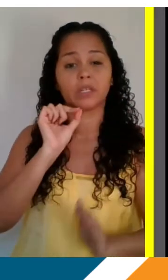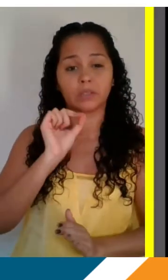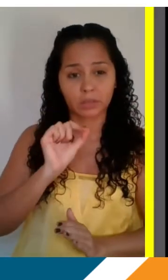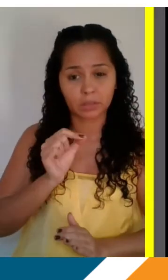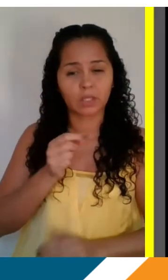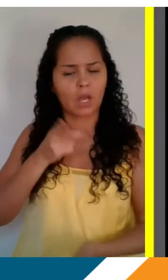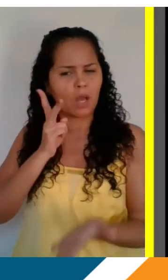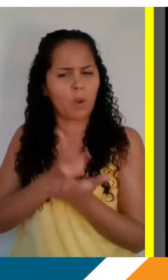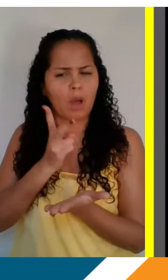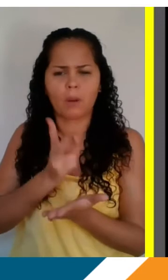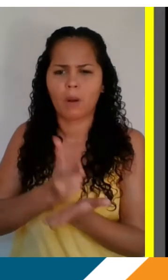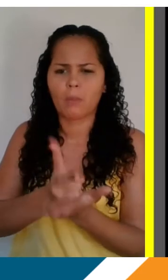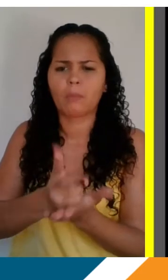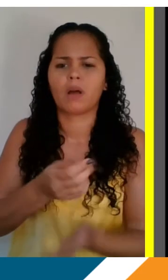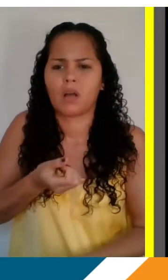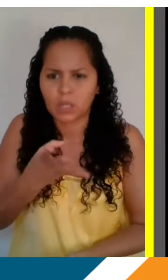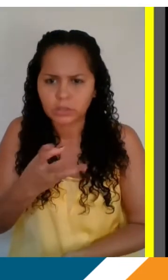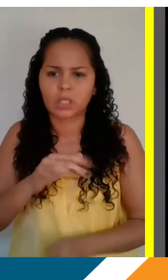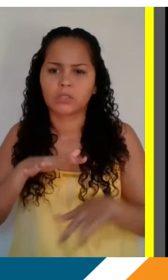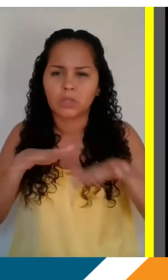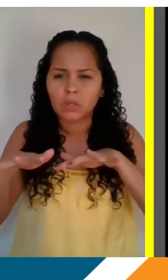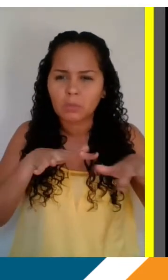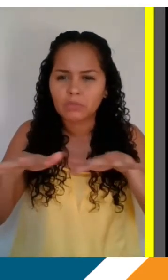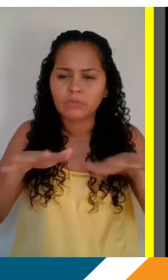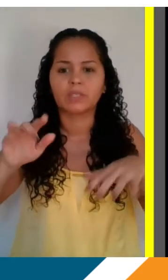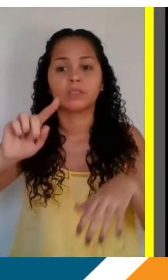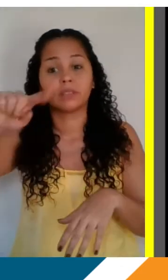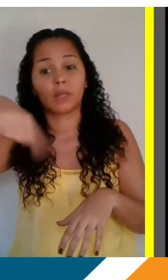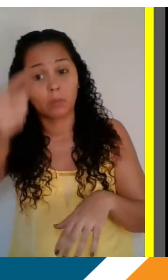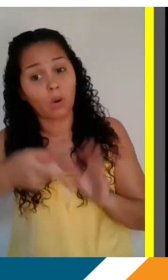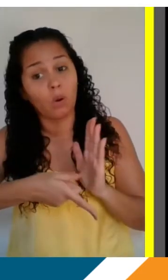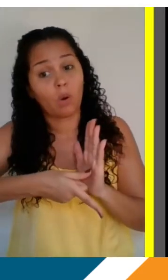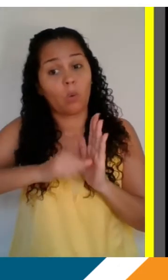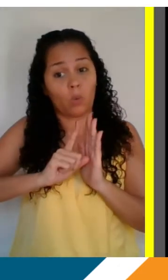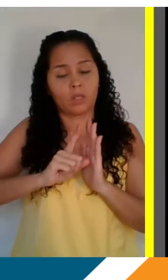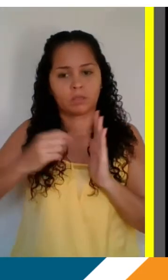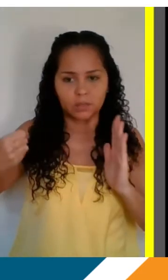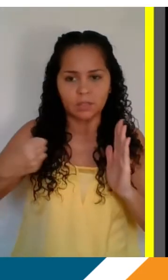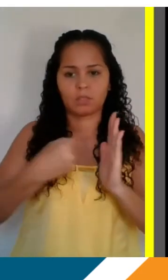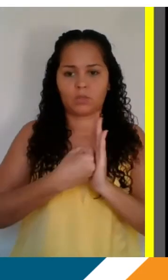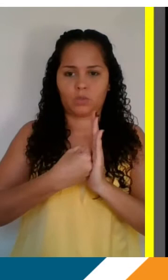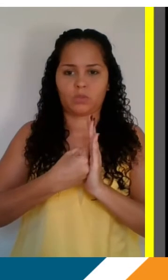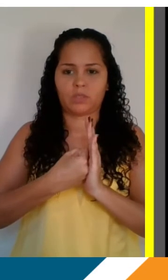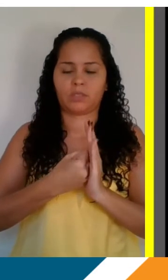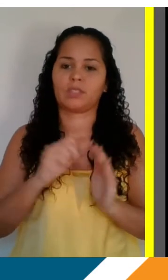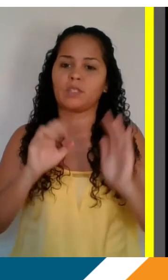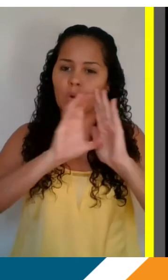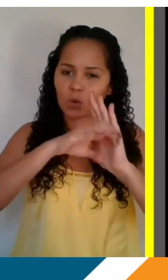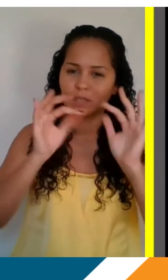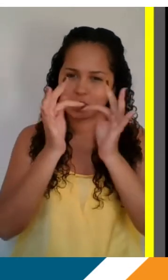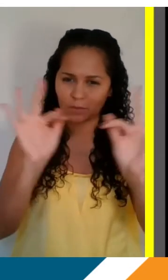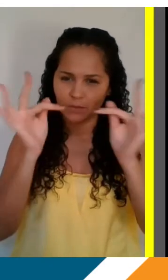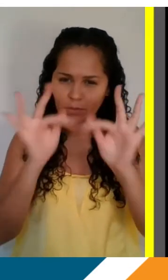que há conservação de quantidade de movimento depois ou antes da colisão. Essa grandeza física é uma das grandezas que